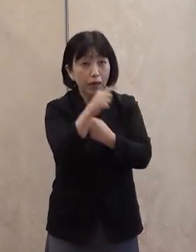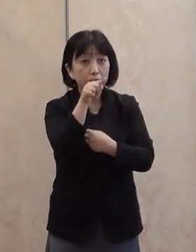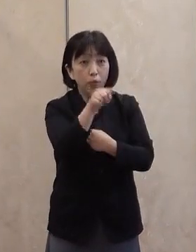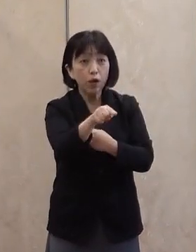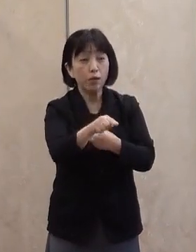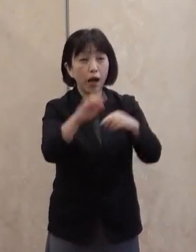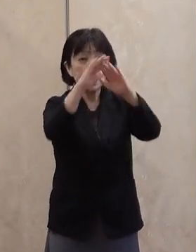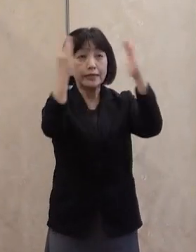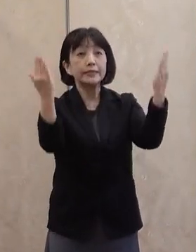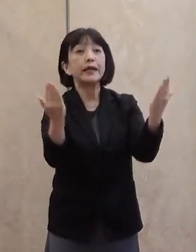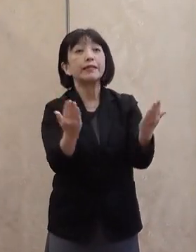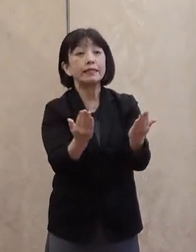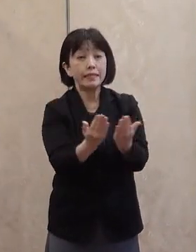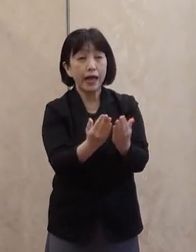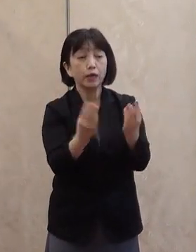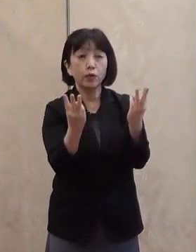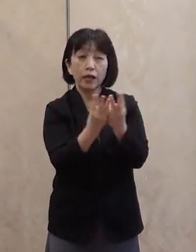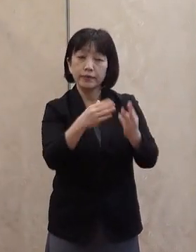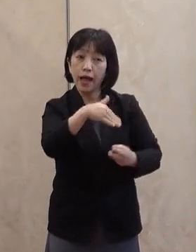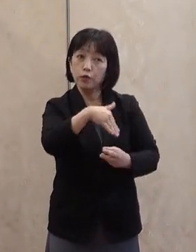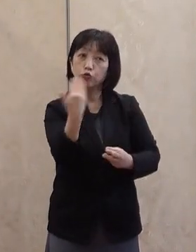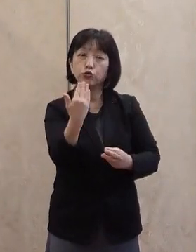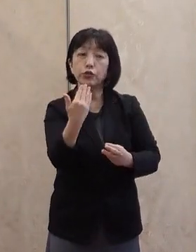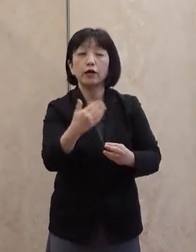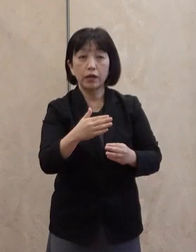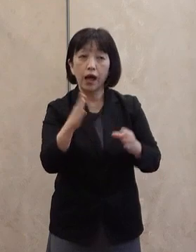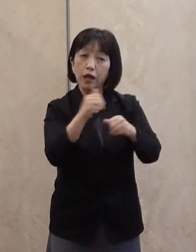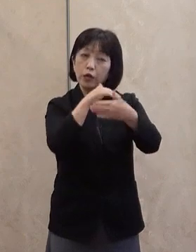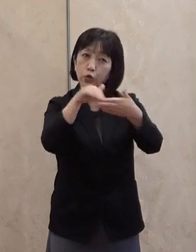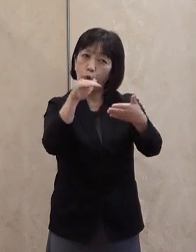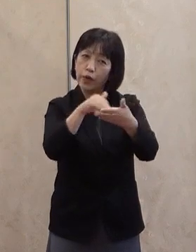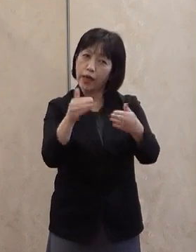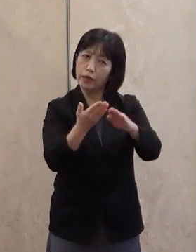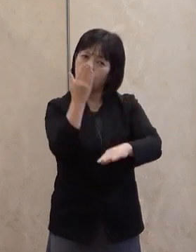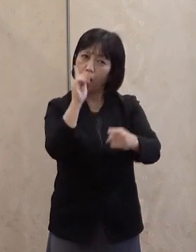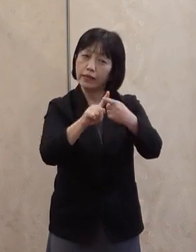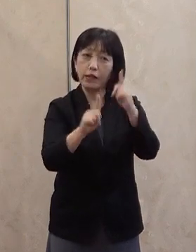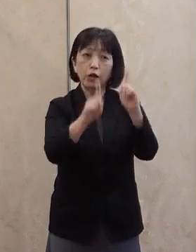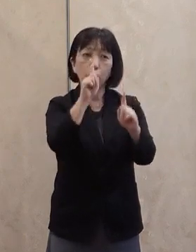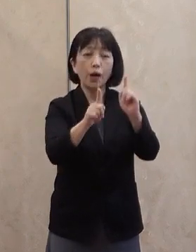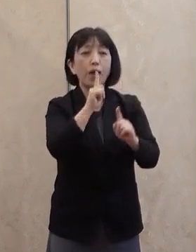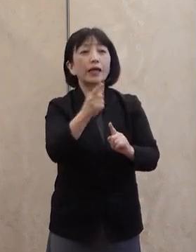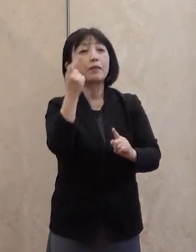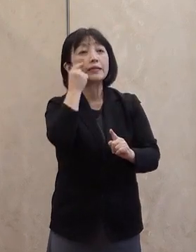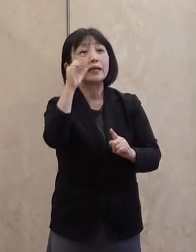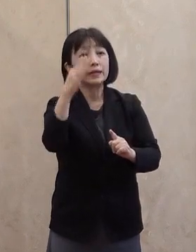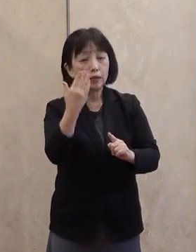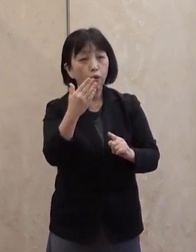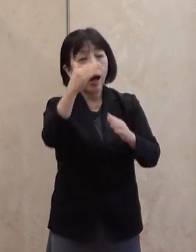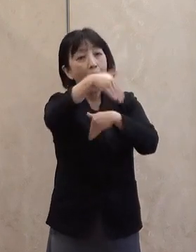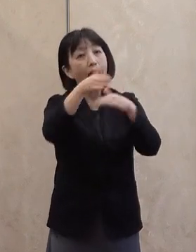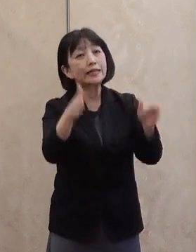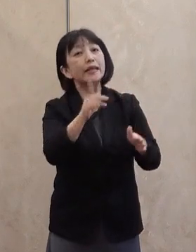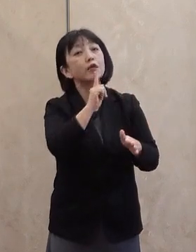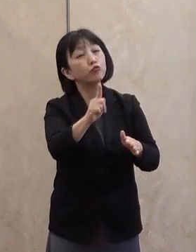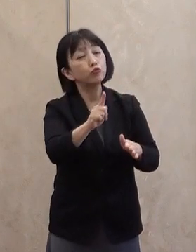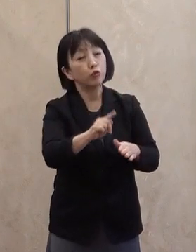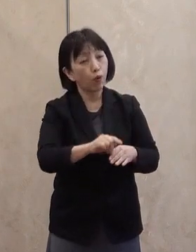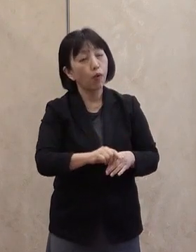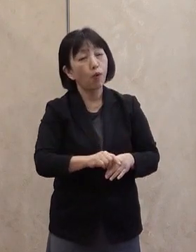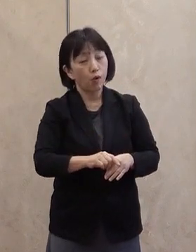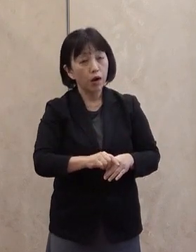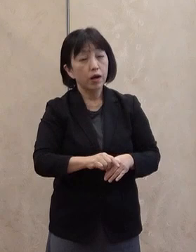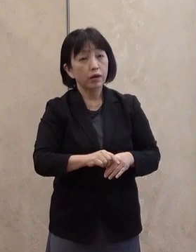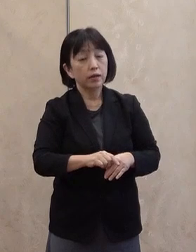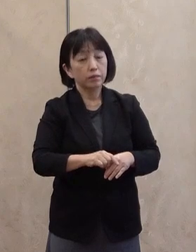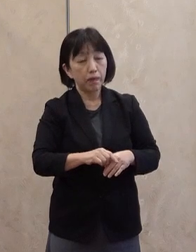体の検体が約900ですから、統計上有意かどうかまでは言えませんが、その範囲でいうと 5%、 2% も